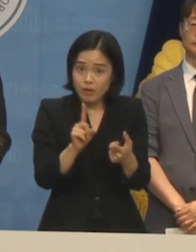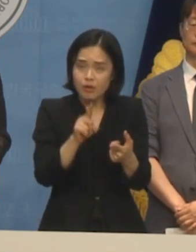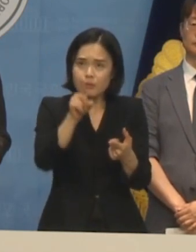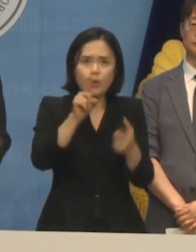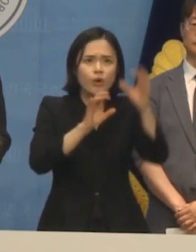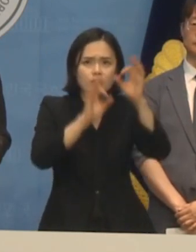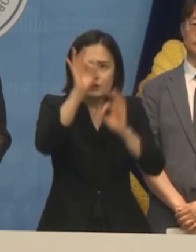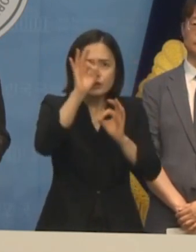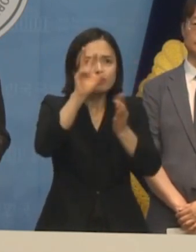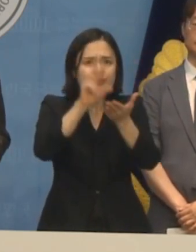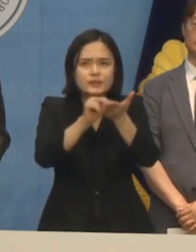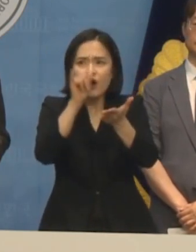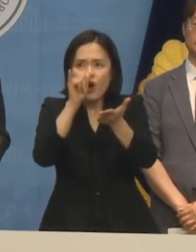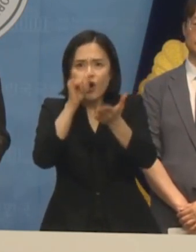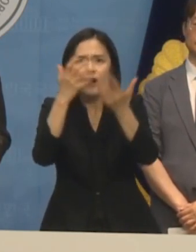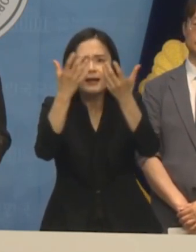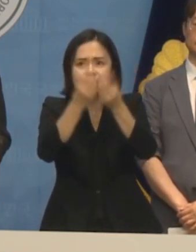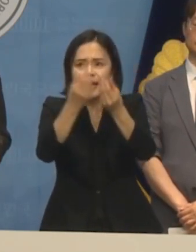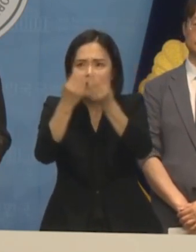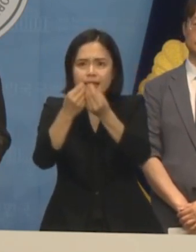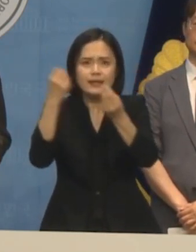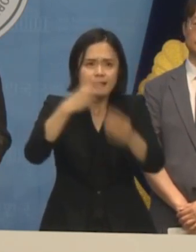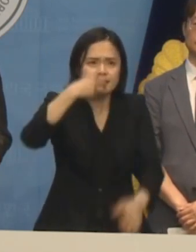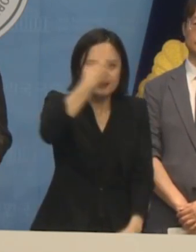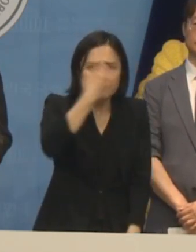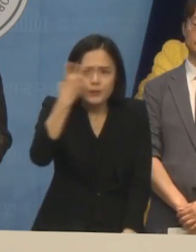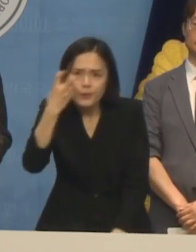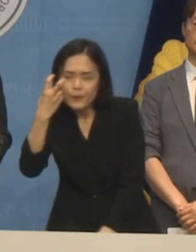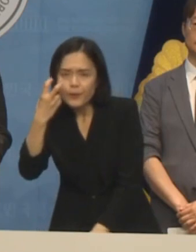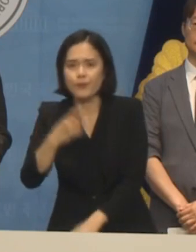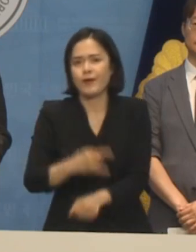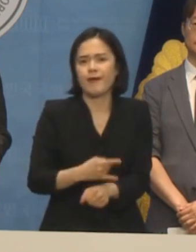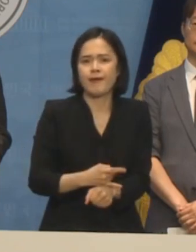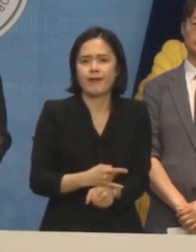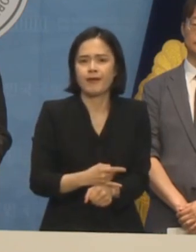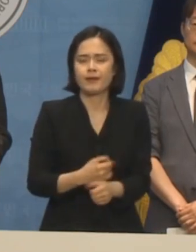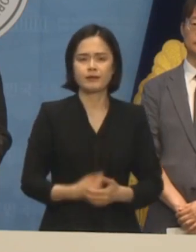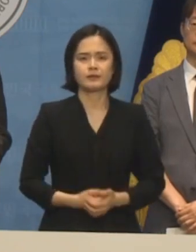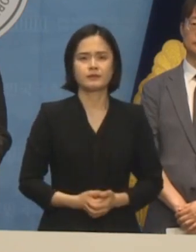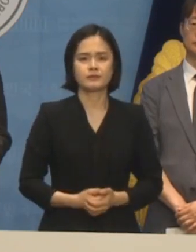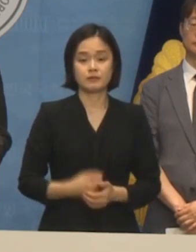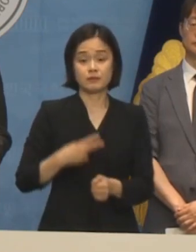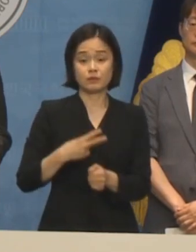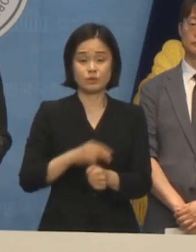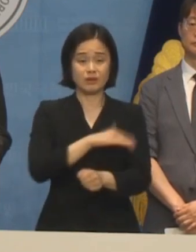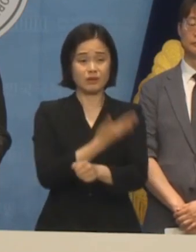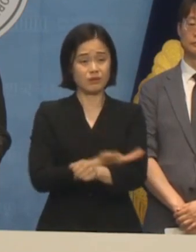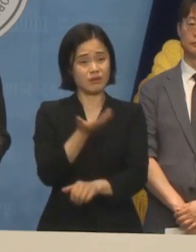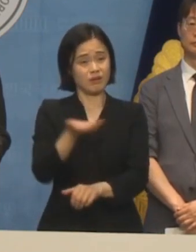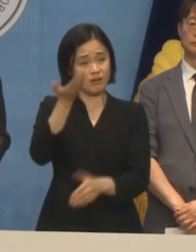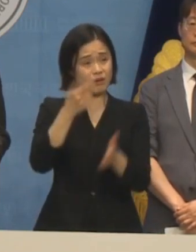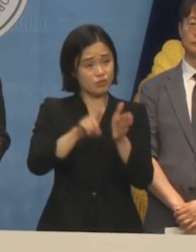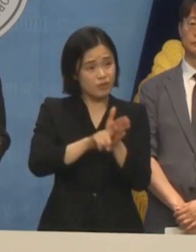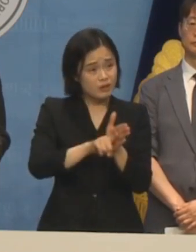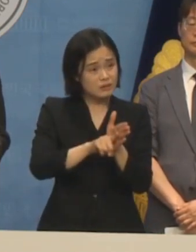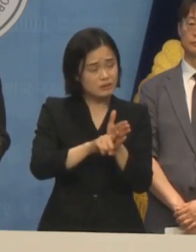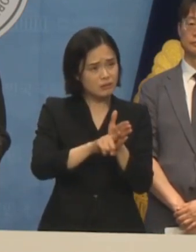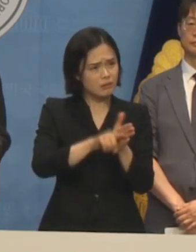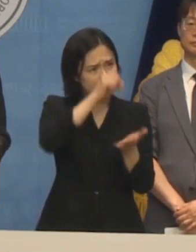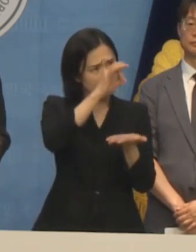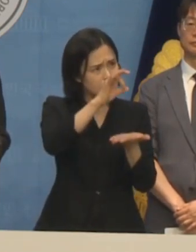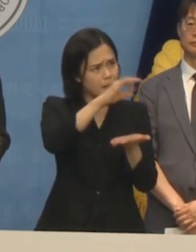검토하겠습니다. 3,800억 원의 교사 역량 강화를 위해 적절히 쓰이고 있는지, 수조 원에 이를 것으로